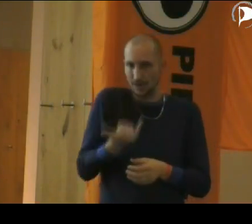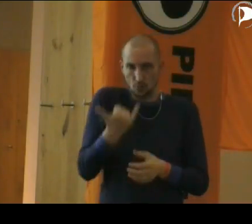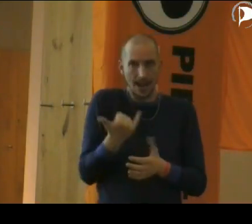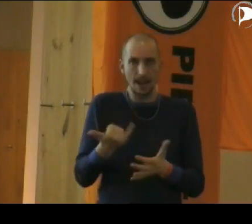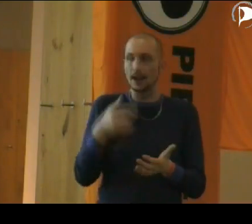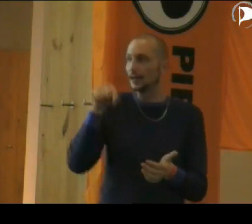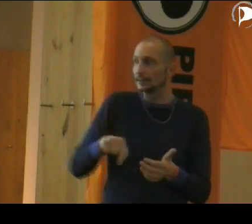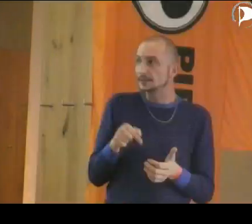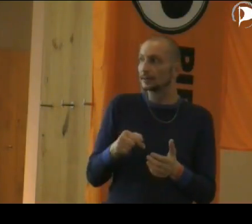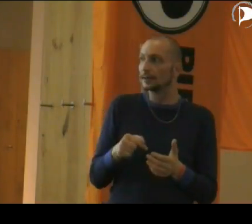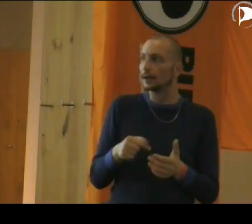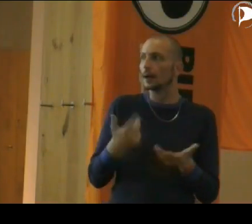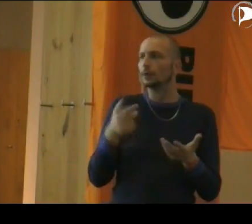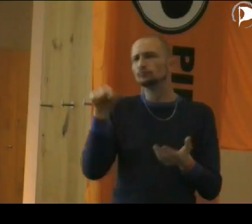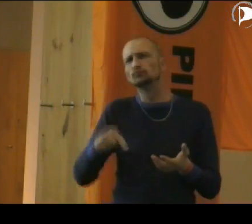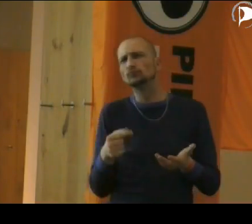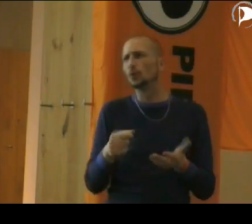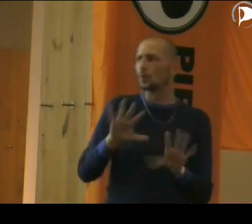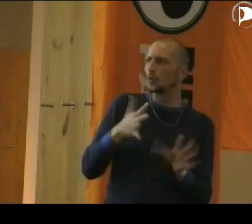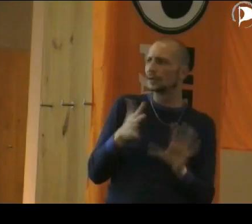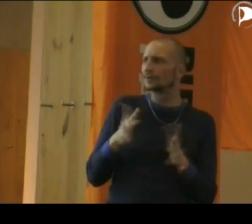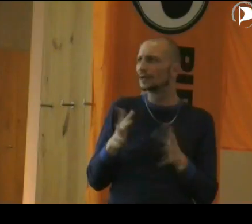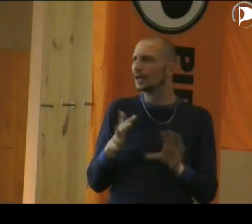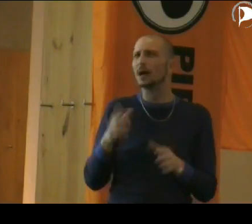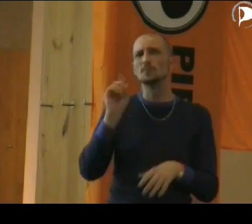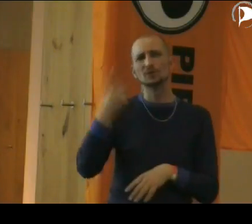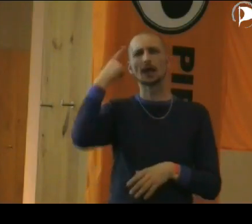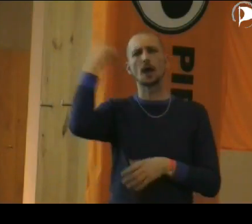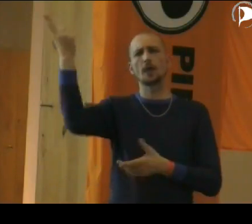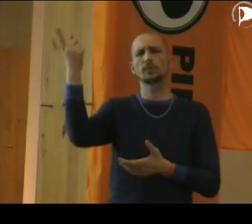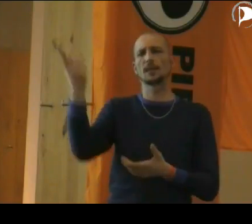ging sowie gefährdung ist das möglich